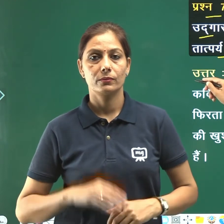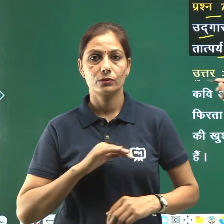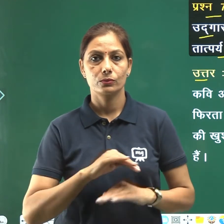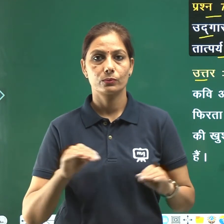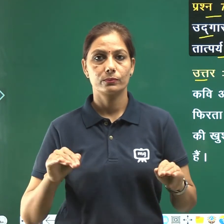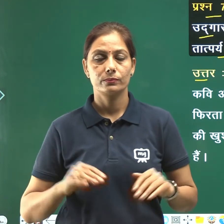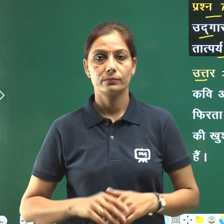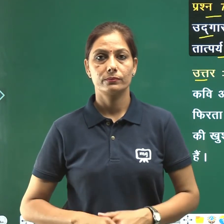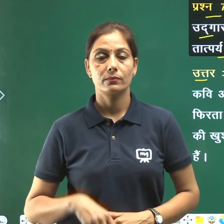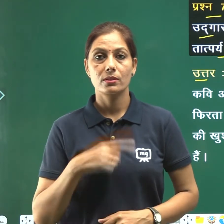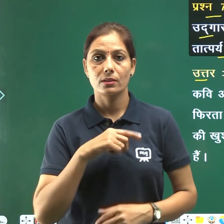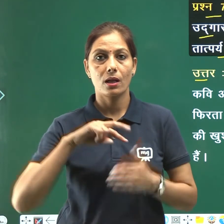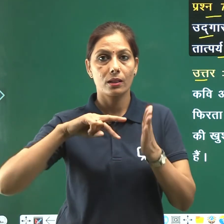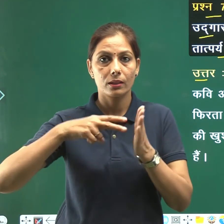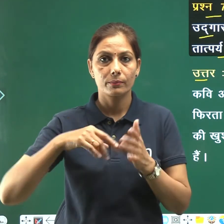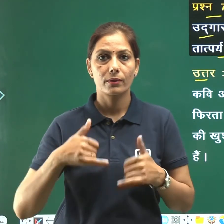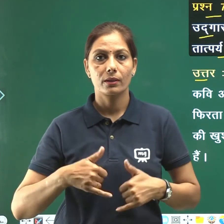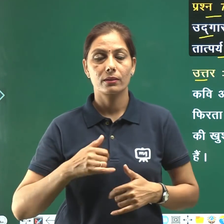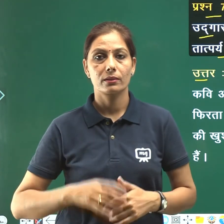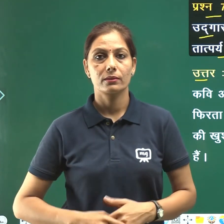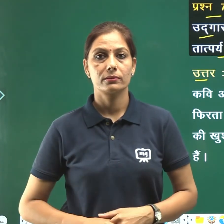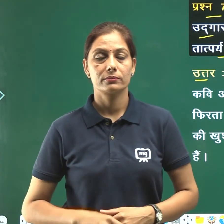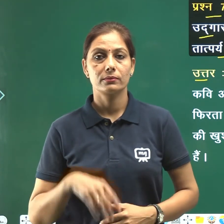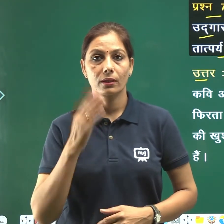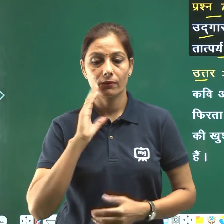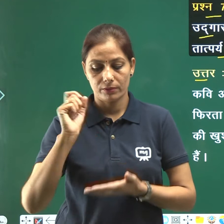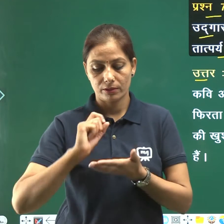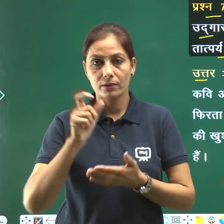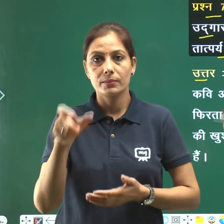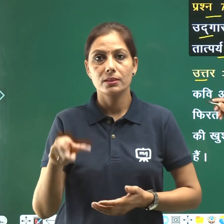बच्चों इसका तात्पर्य है कि कवि